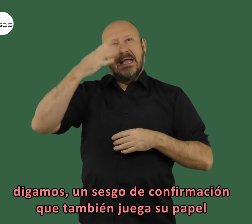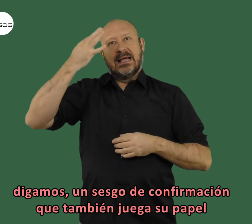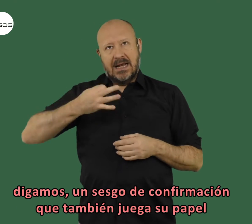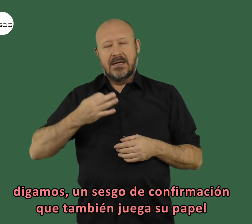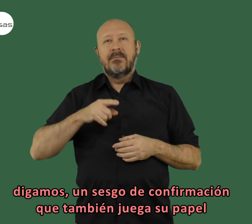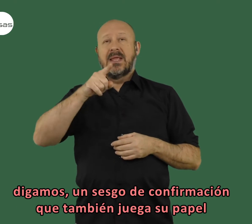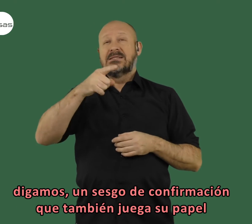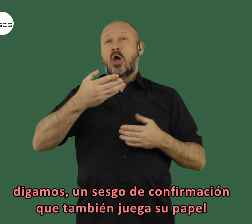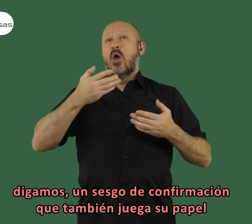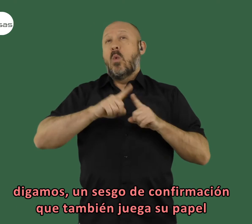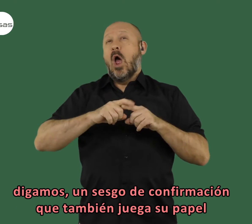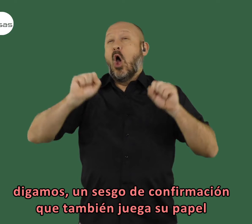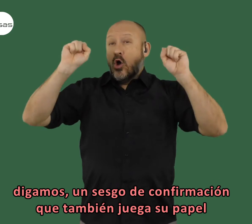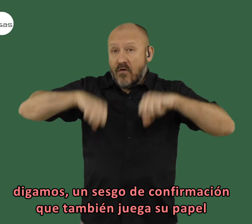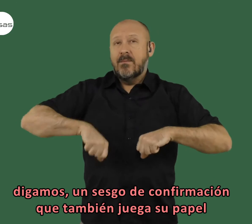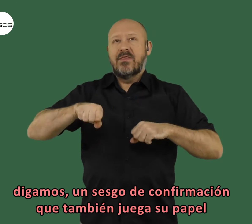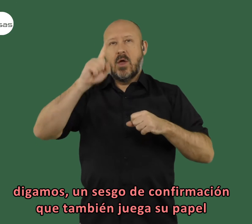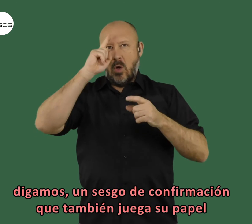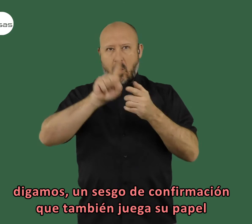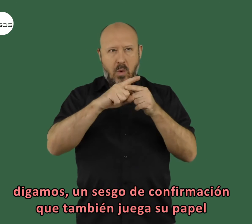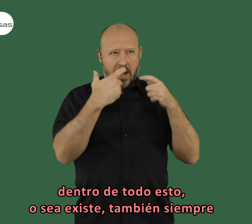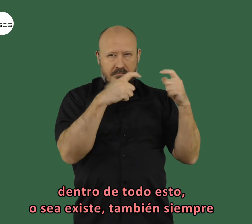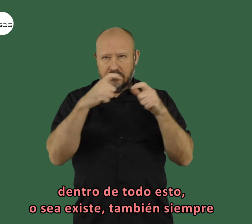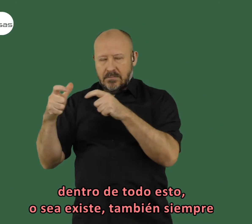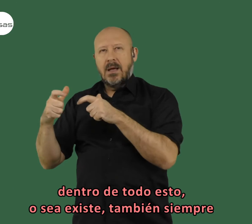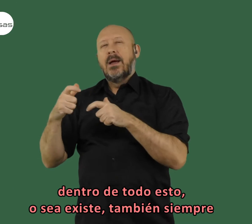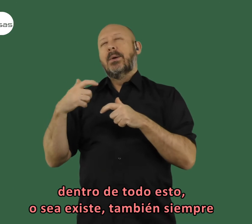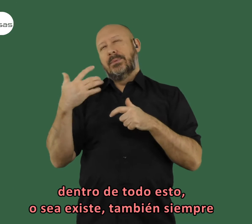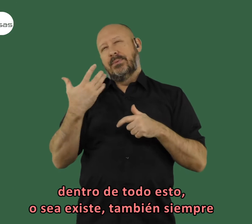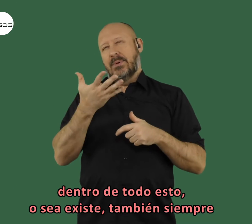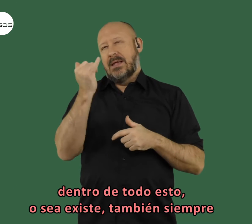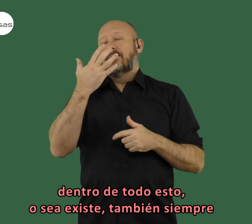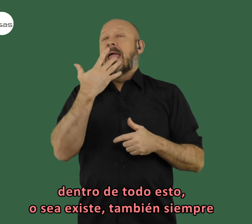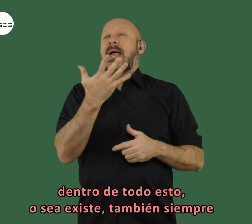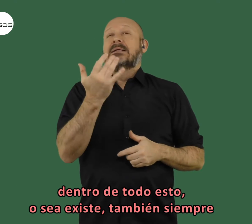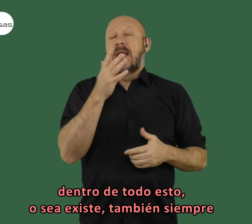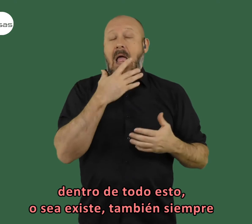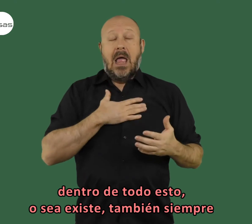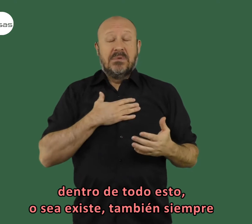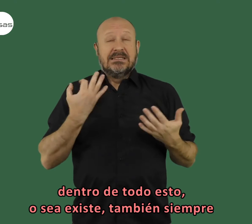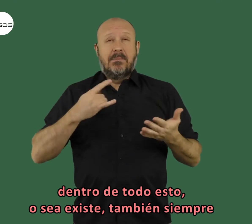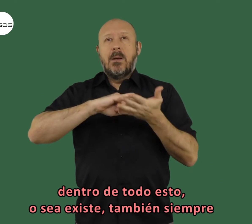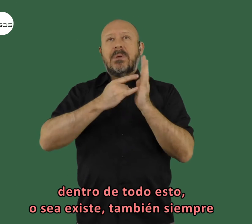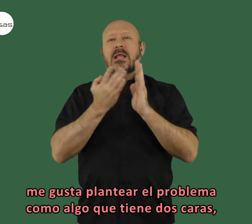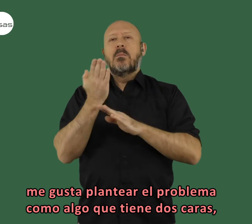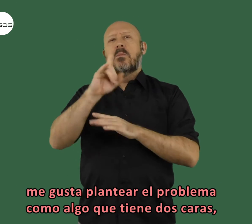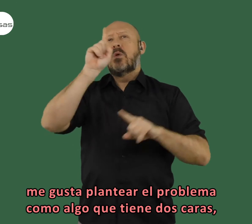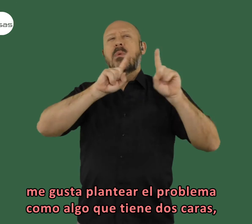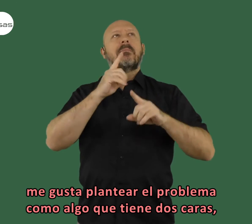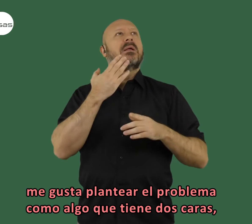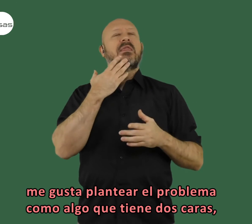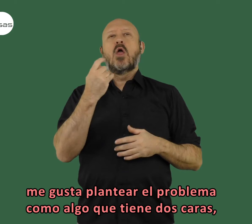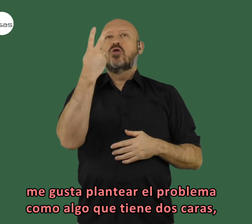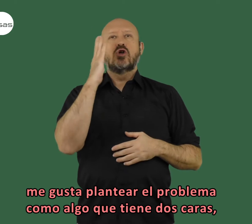un sesgo de confirmación que también juega su papel dentro de todo esto. O sea, existe... a mí siempre me gusta plantear el